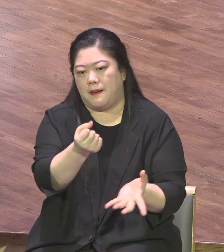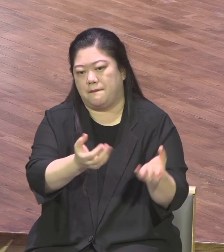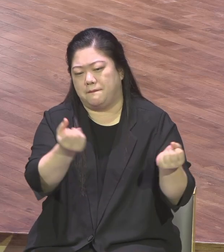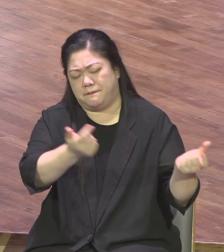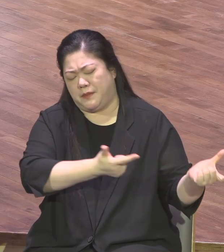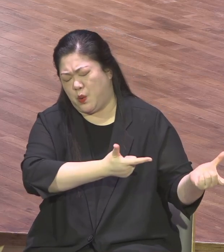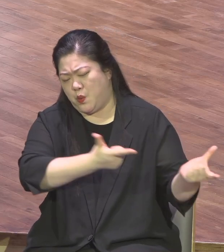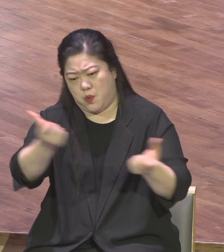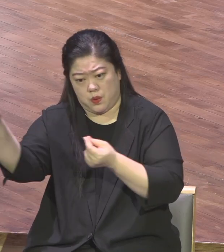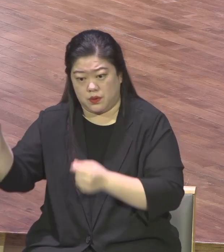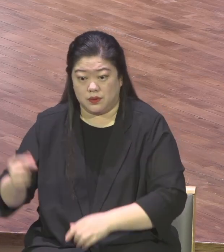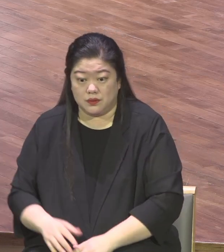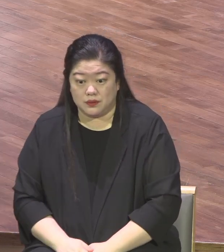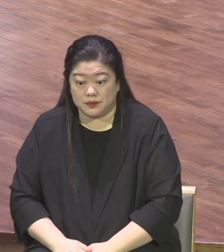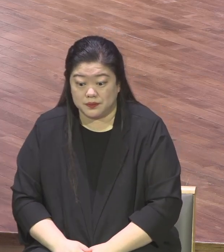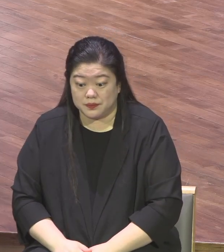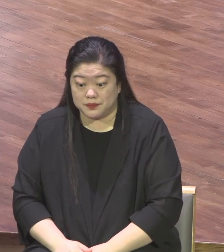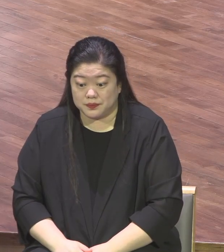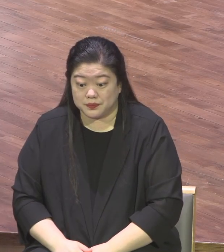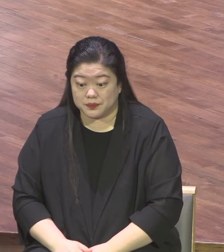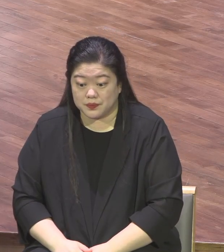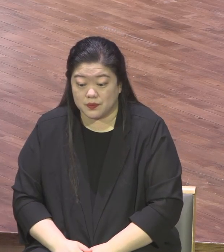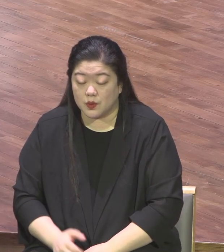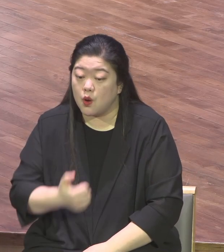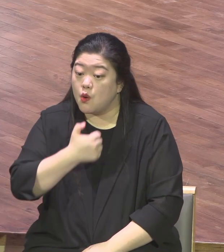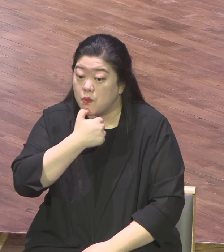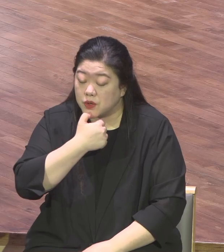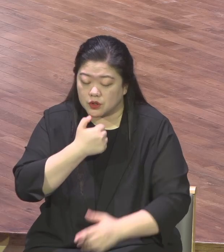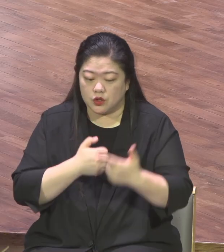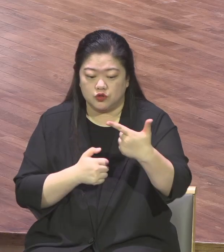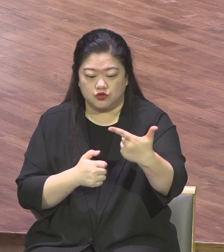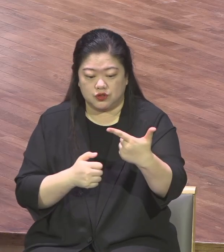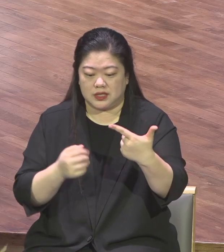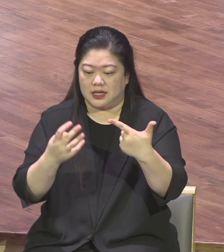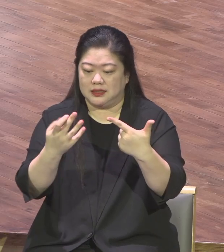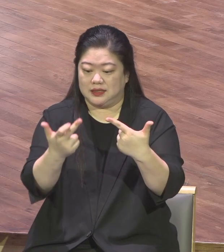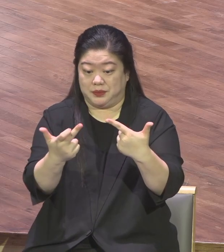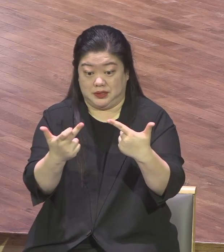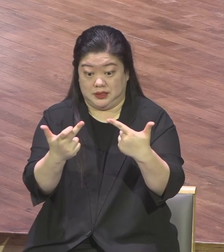여기서부터 출발이 됩니다. 자, 로마서 6장 17절로 1절에 보면 우리가